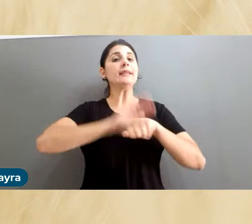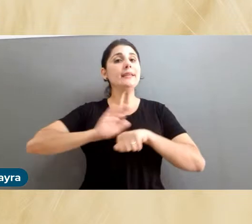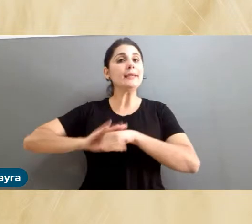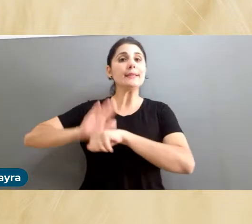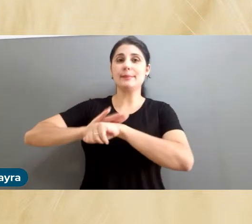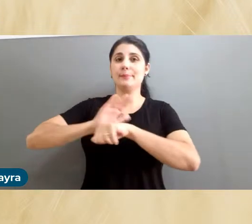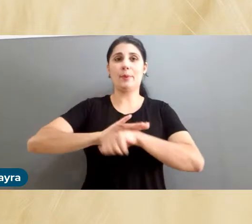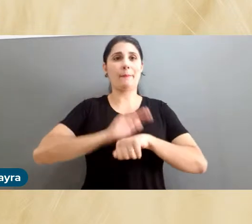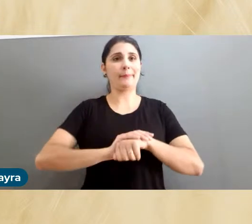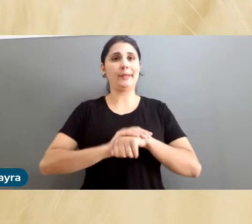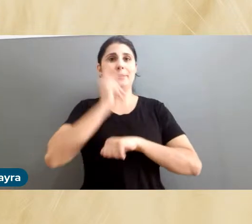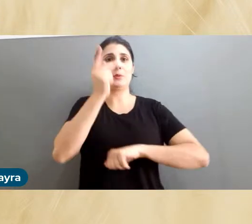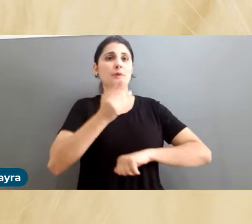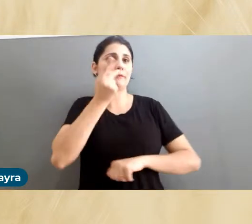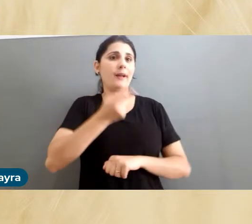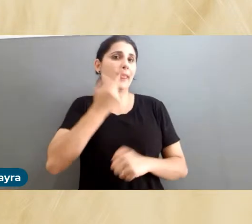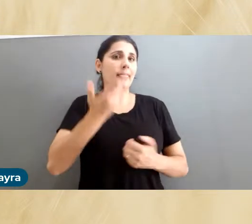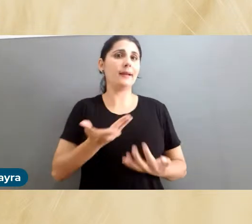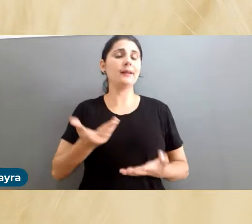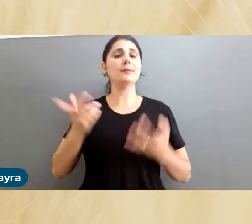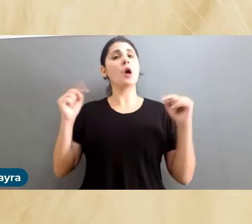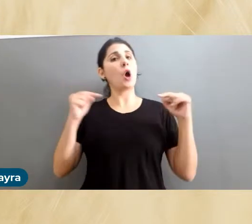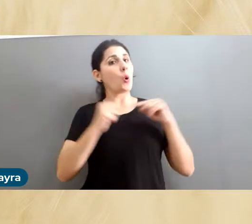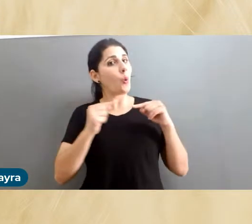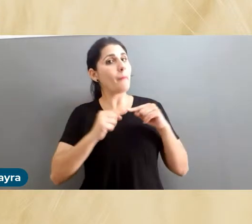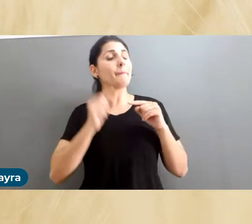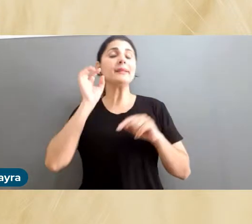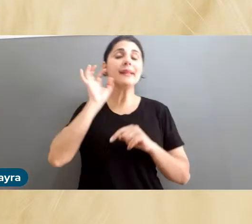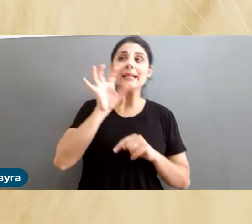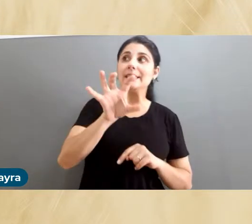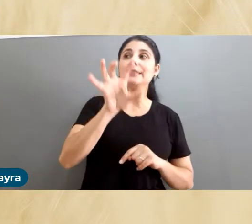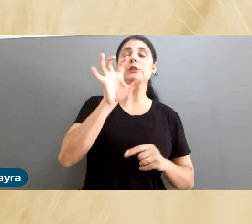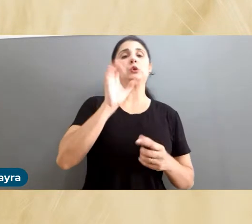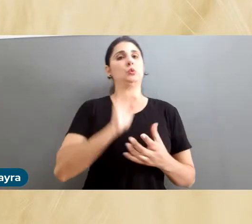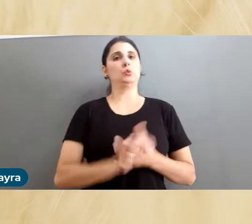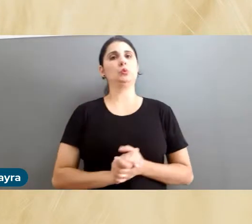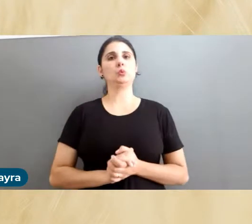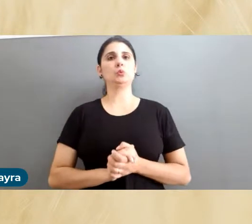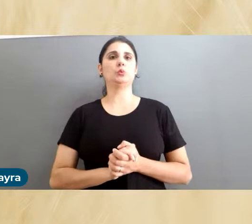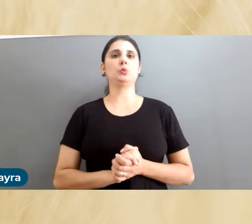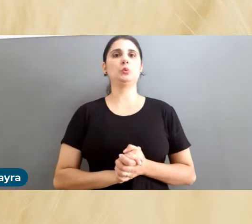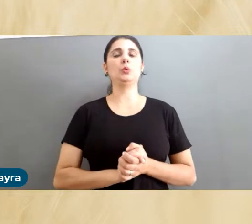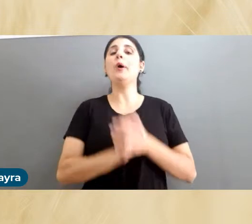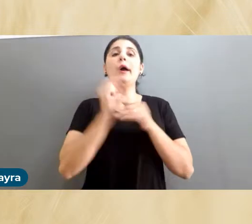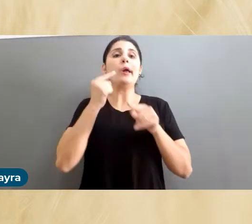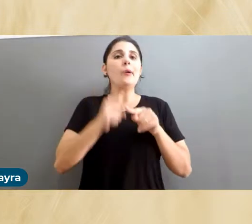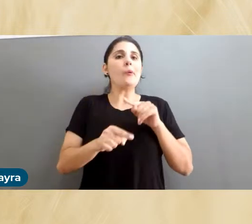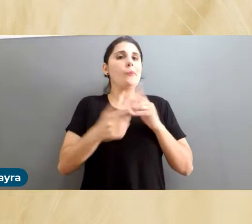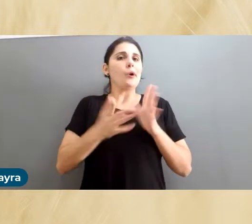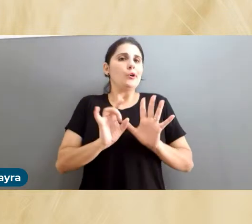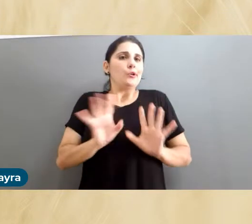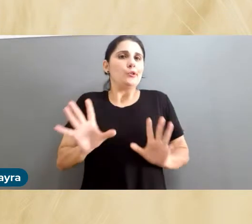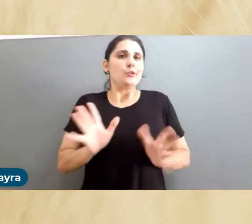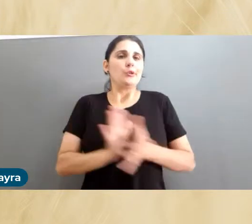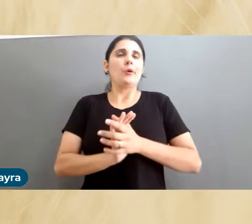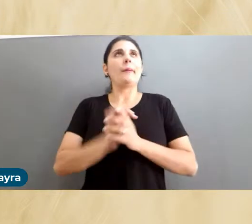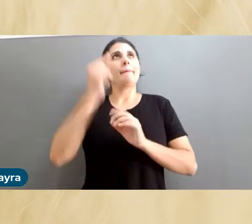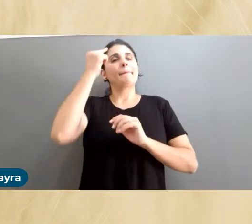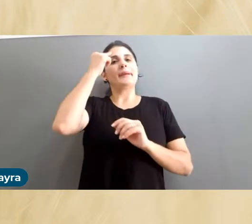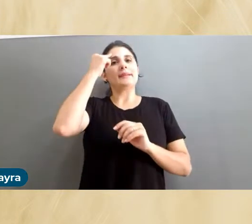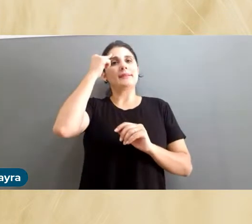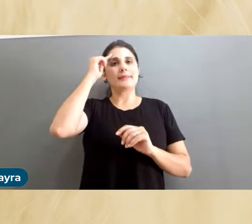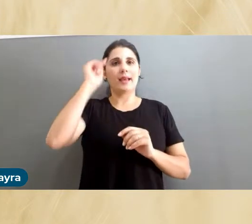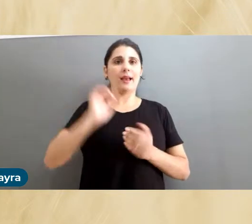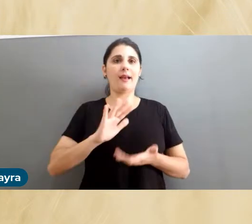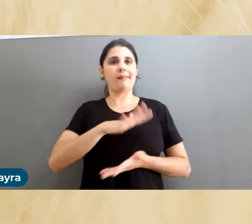falamos de transição planetária, representam exatamente isso. Nós não podemos simplesmente considerar a transição planetária